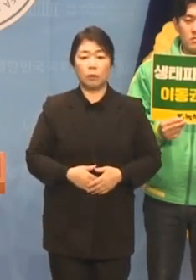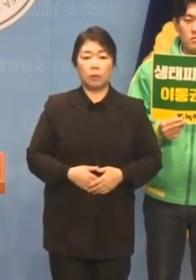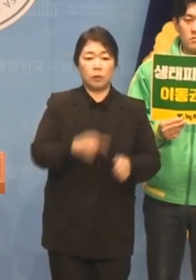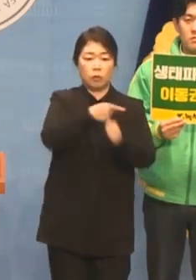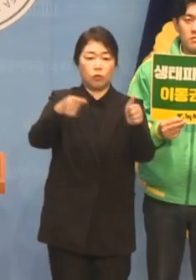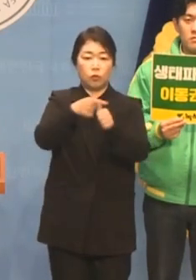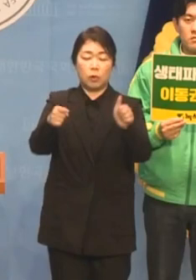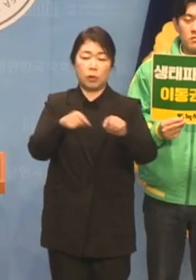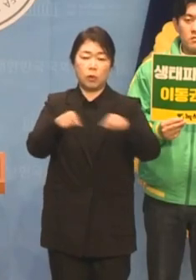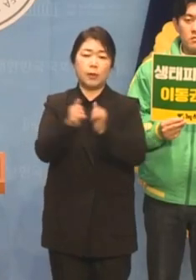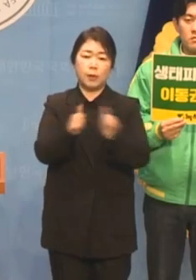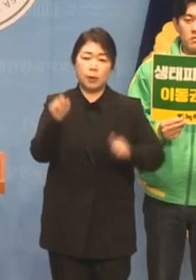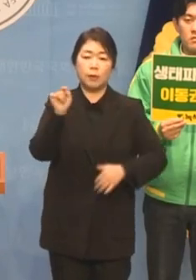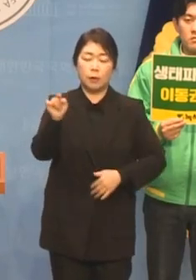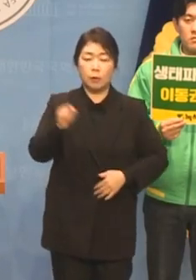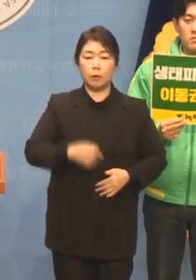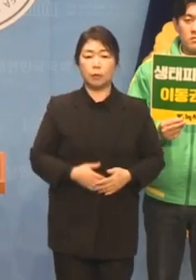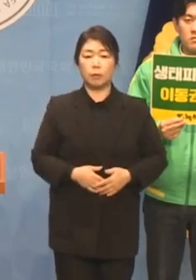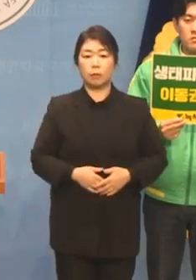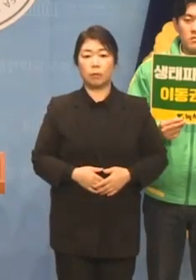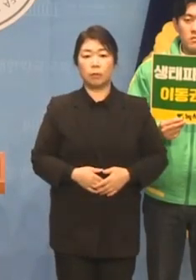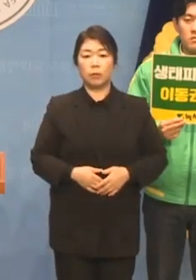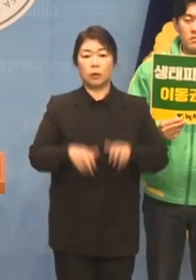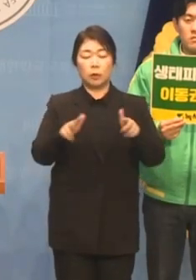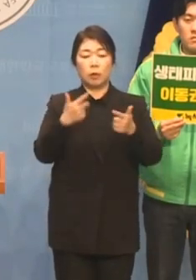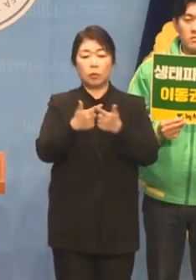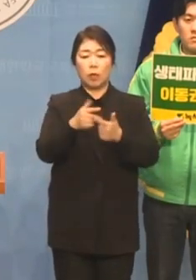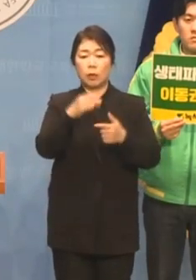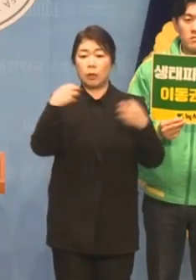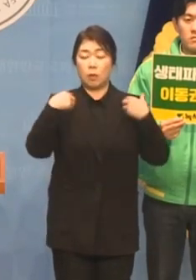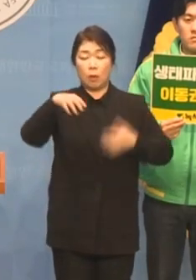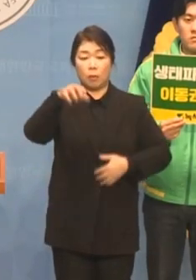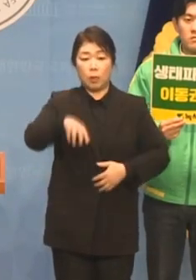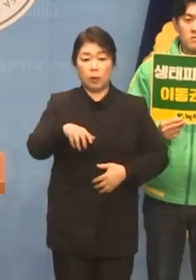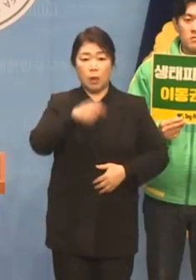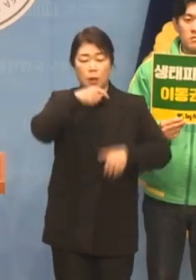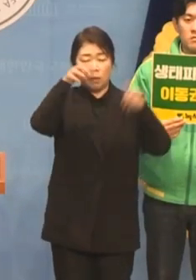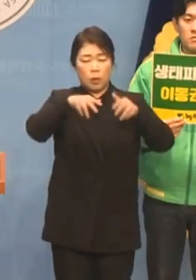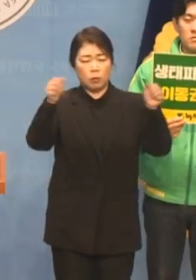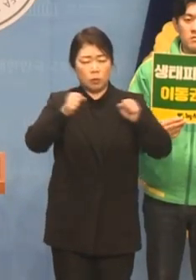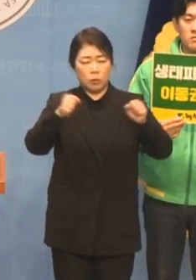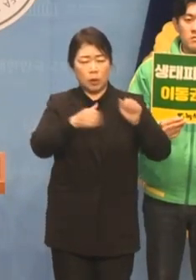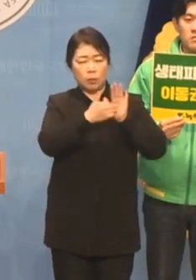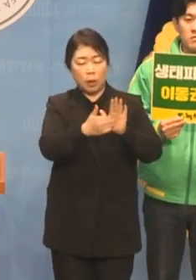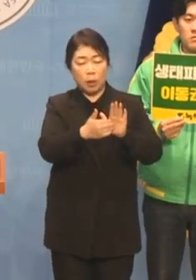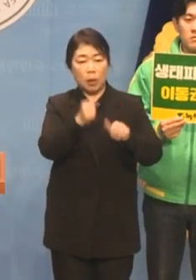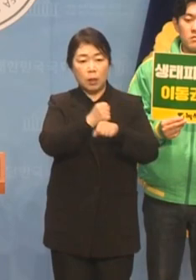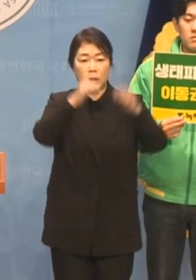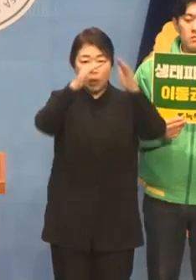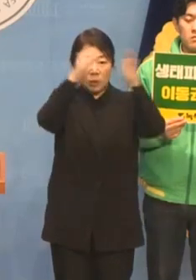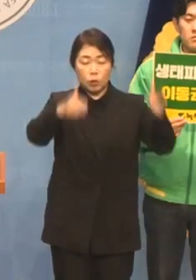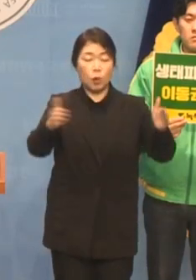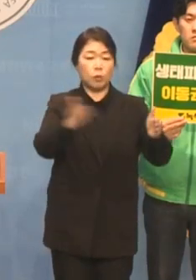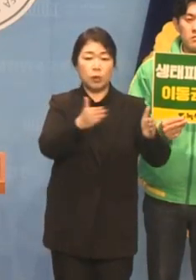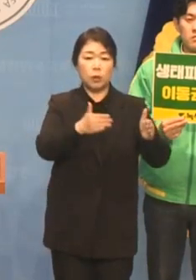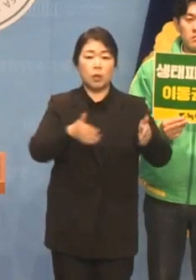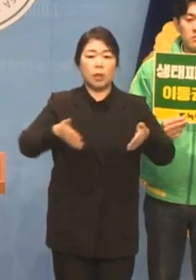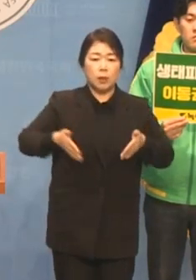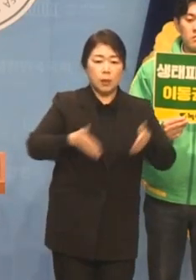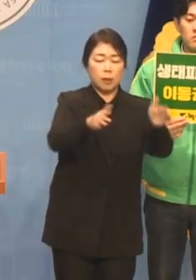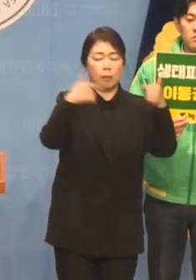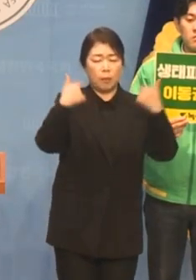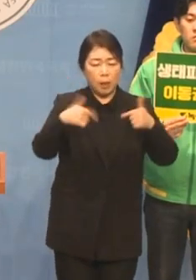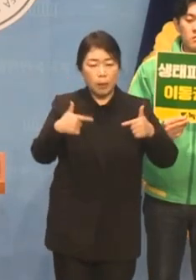주류 정치인들이 지금 부산시청 앞에서 비와 추위를 막아줄 지붕도 없는 거리에서